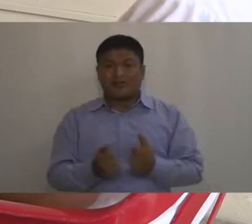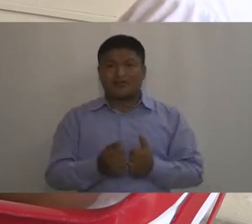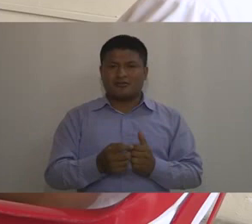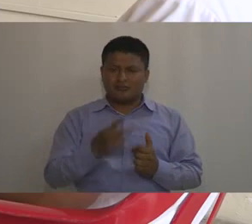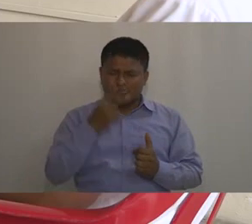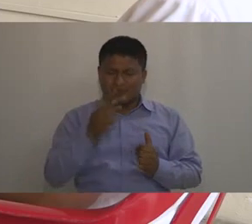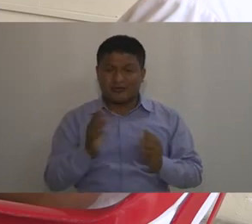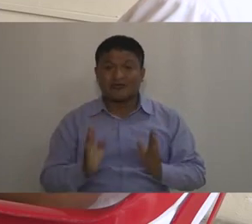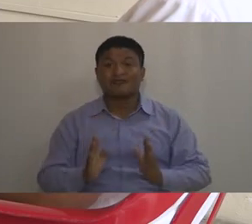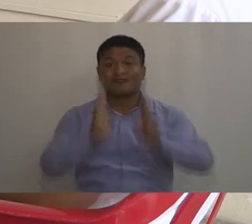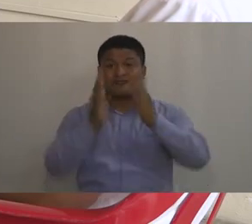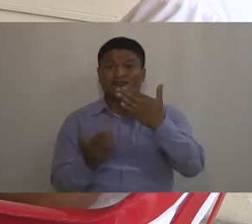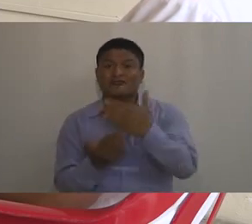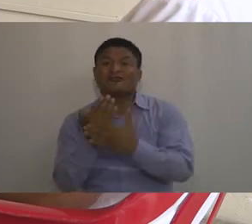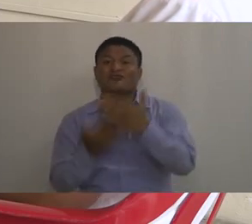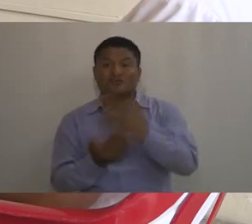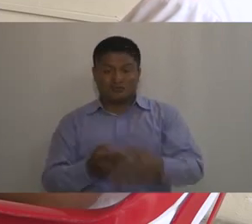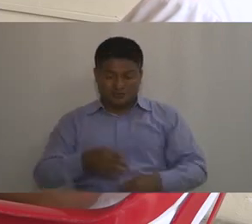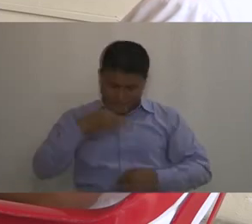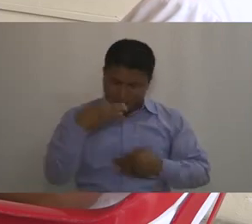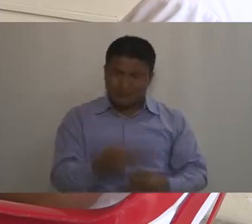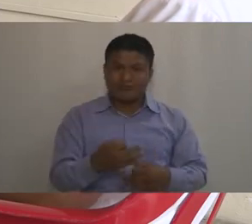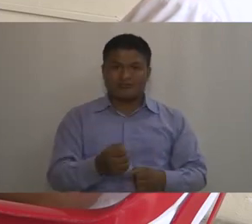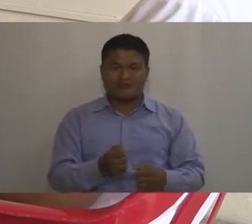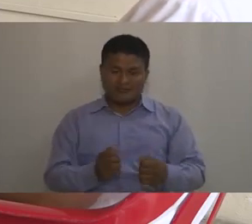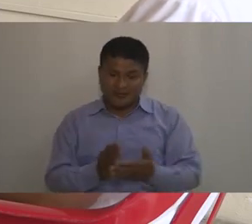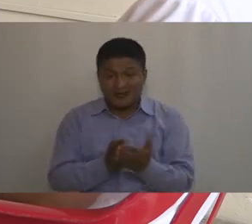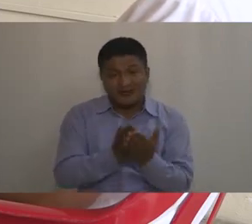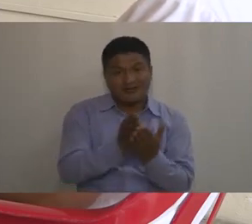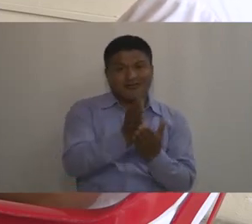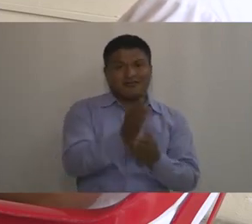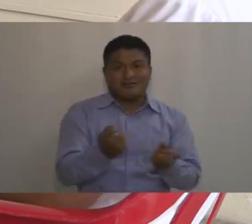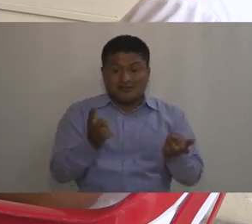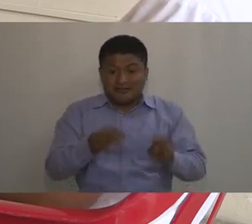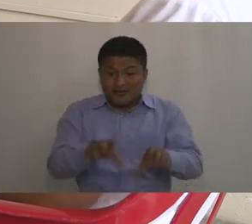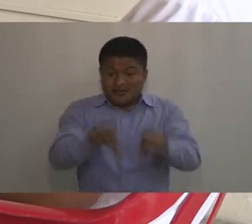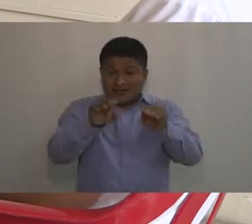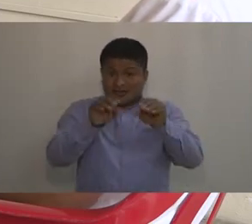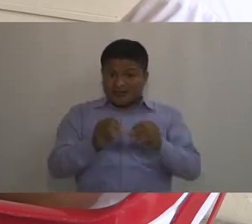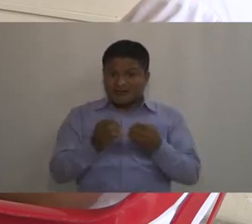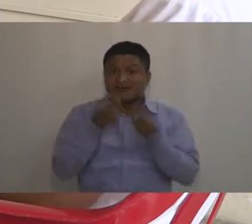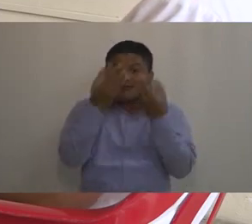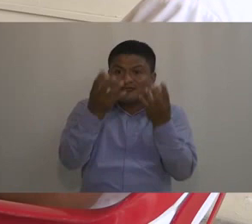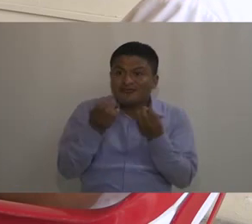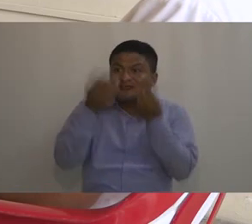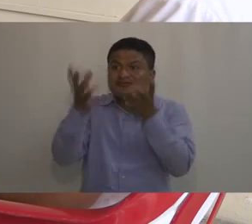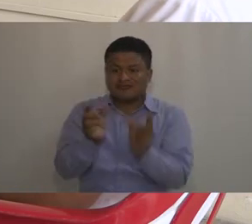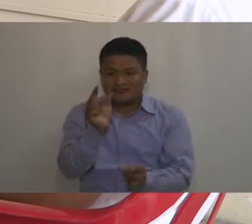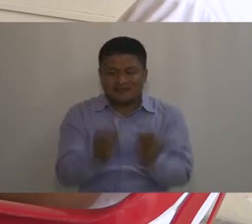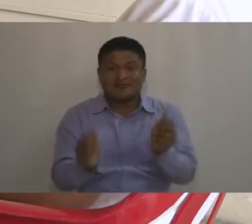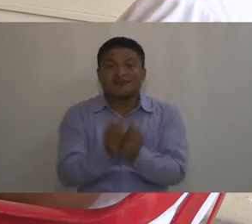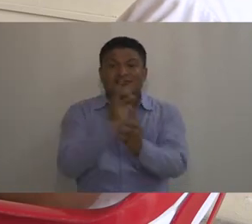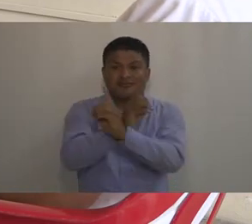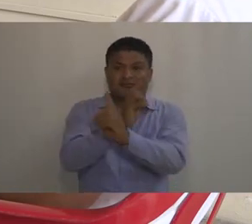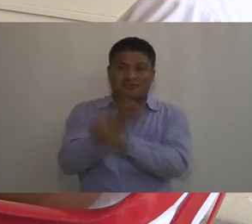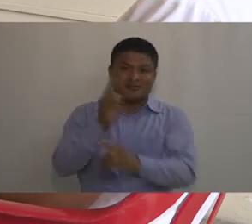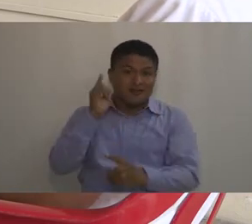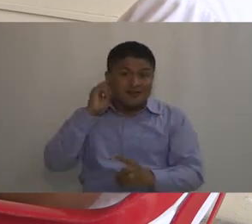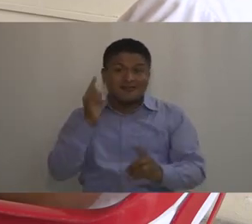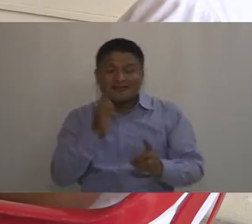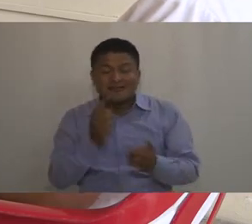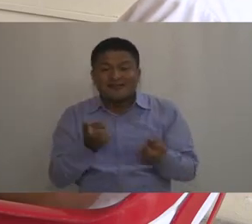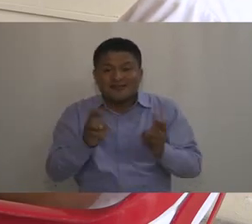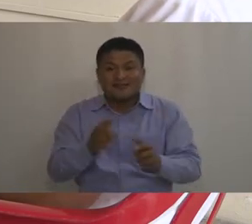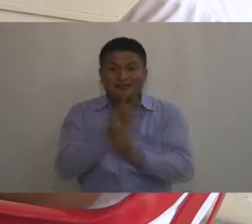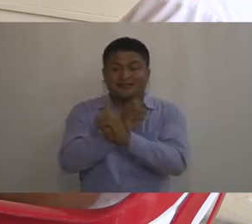estamos vigilando que los edificios nuevos cumplan las normas de accesibilidad. Está también el acceso a la información, precisamente, de las personas con discapacidad